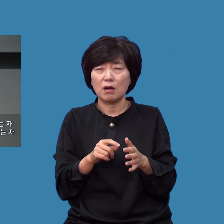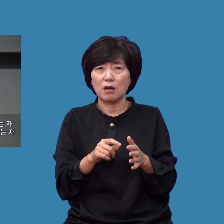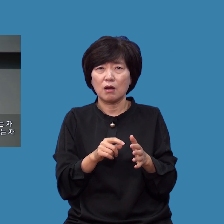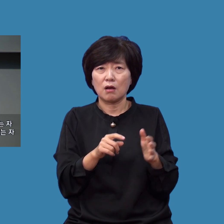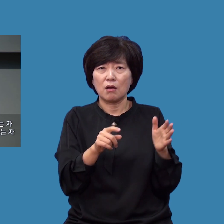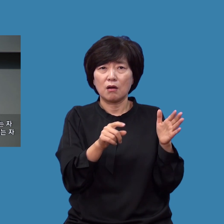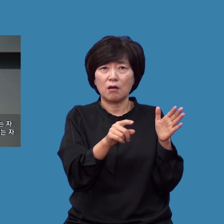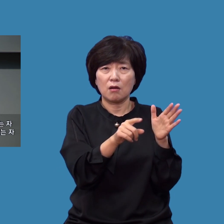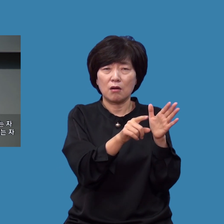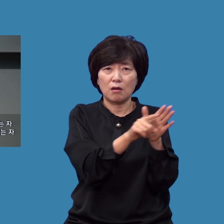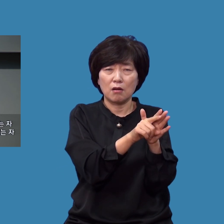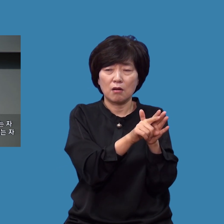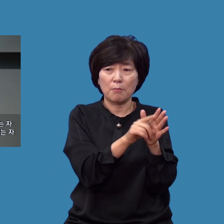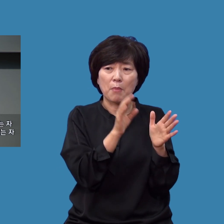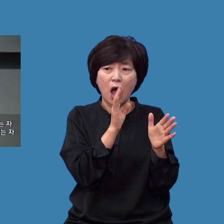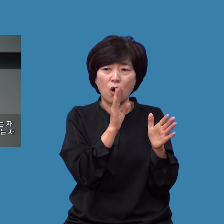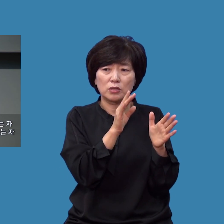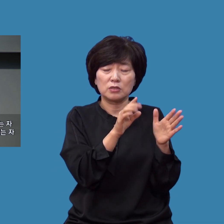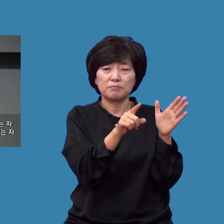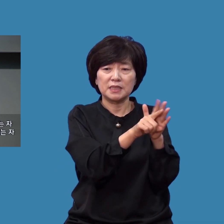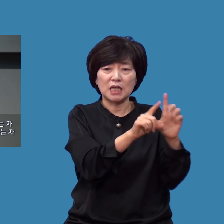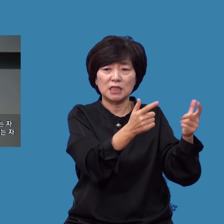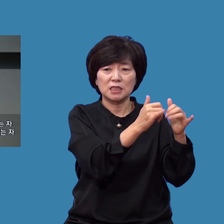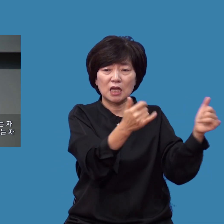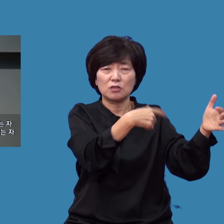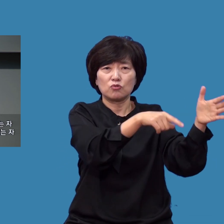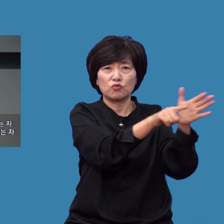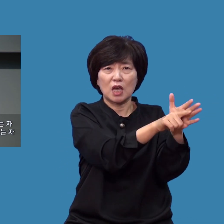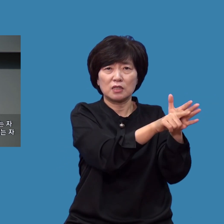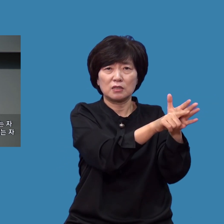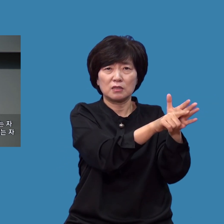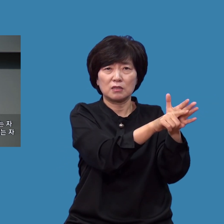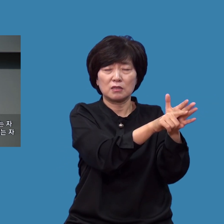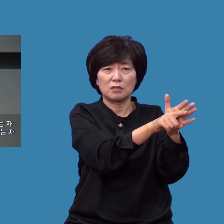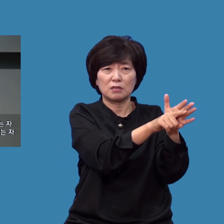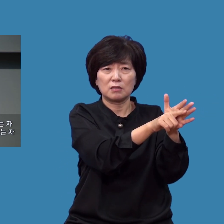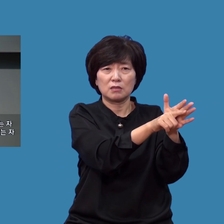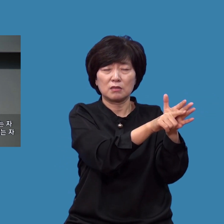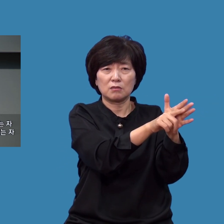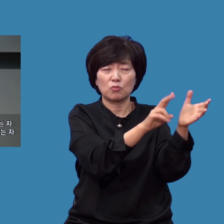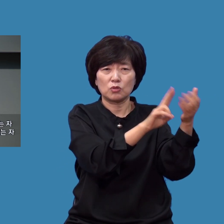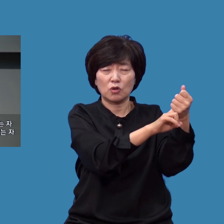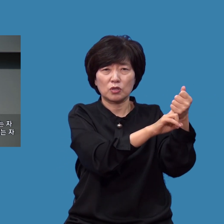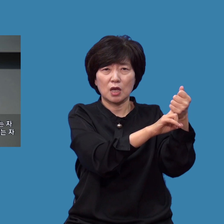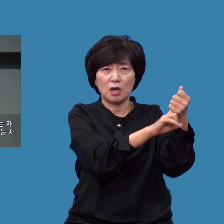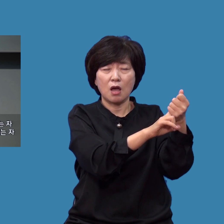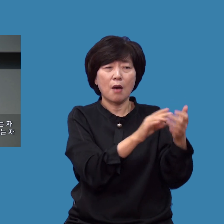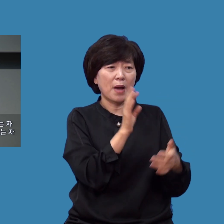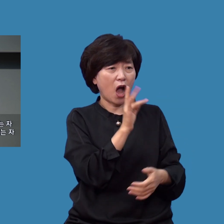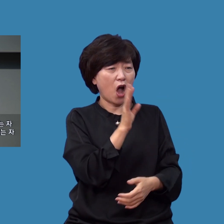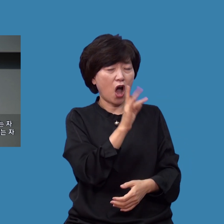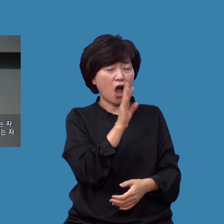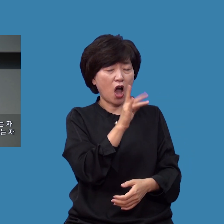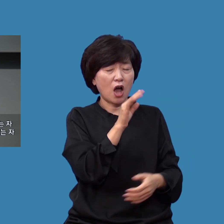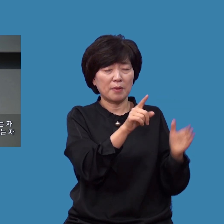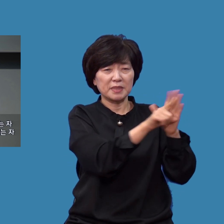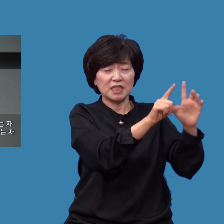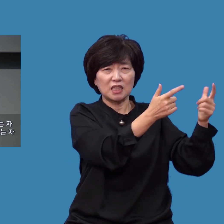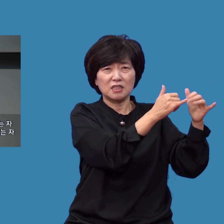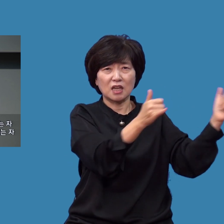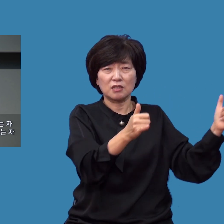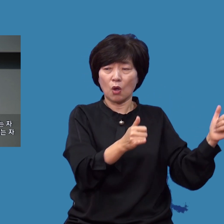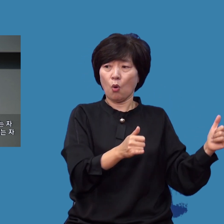믿지 않는 자들을 위한 표적이래요. 믿지 않는 자들을 위한 표적이야. 그러니까 방언을 막 하면 믿지 않는